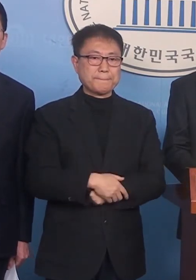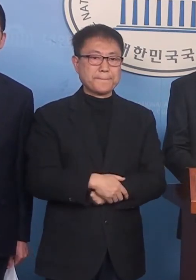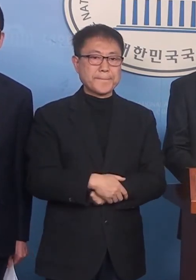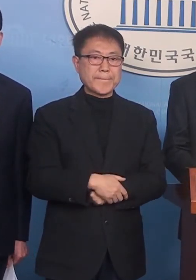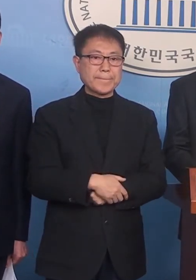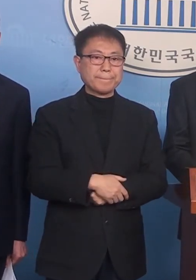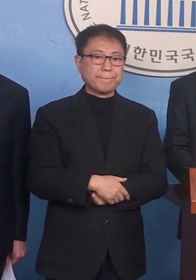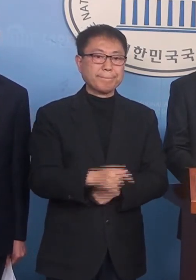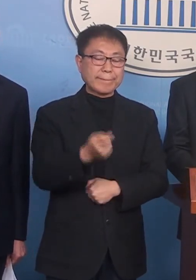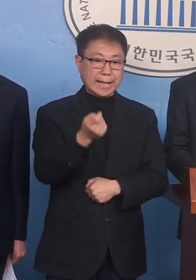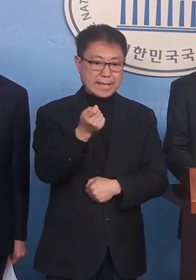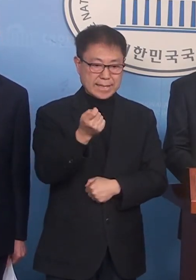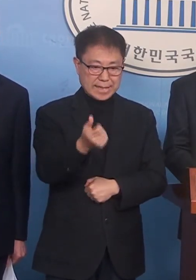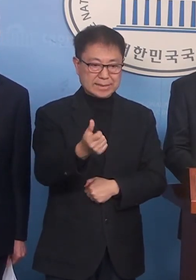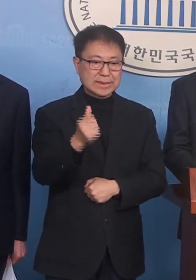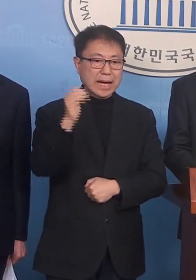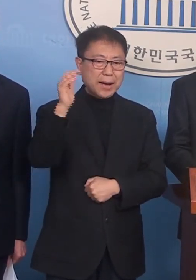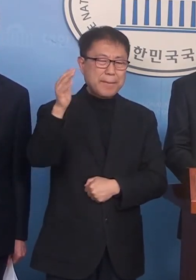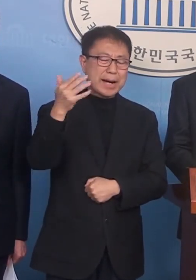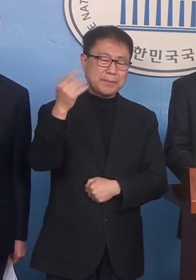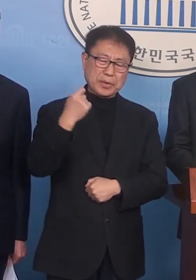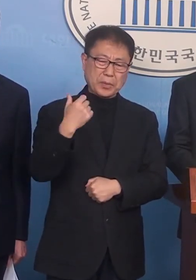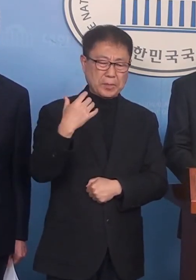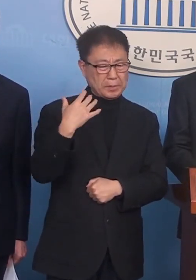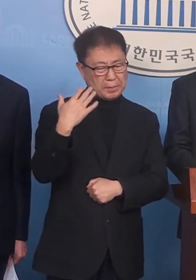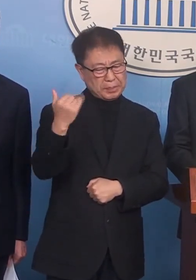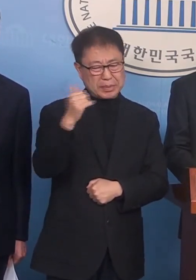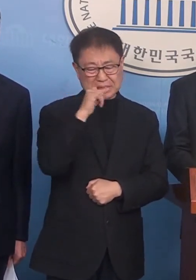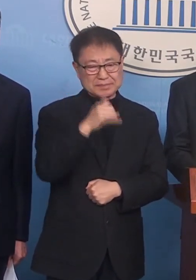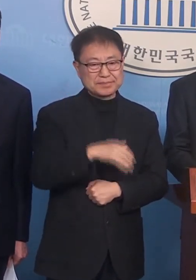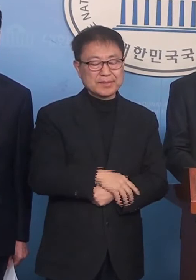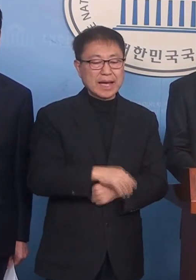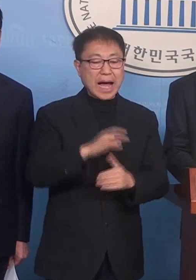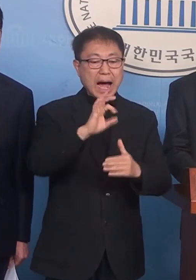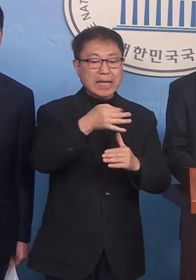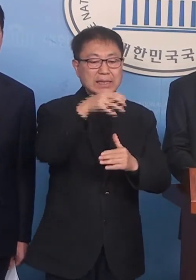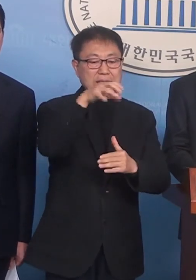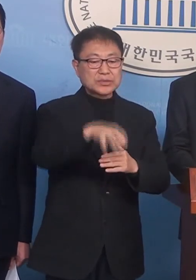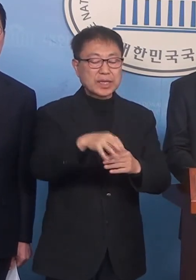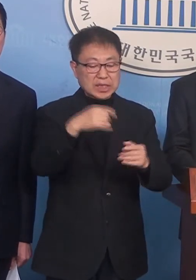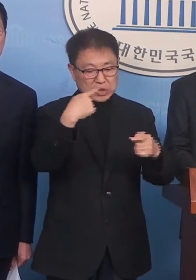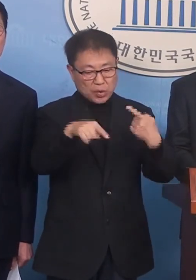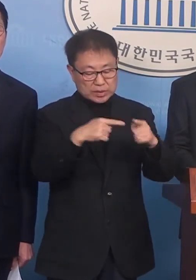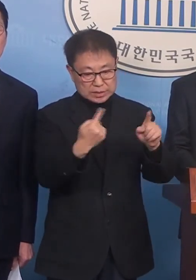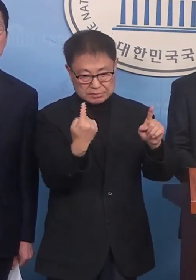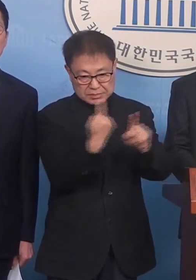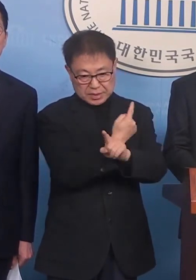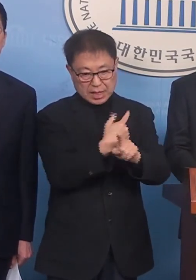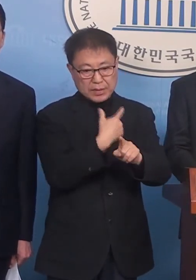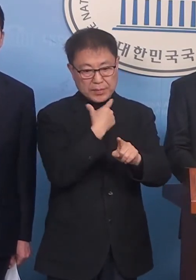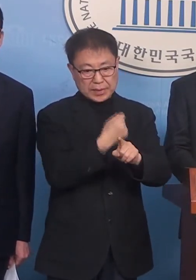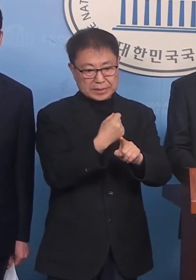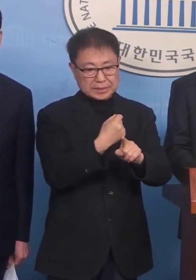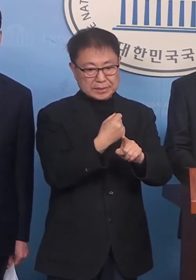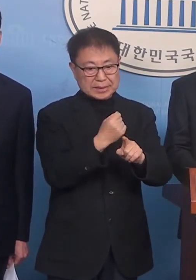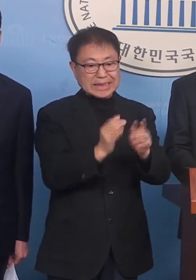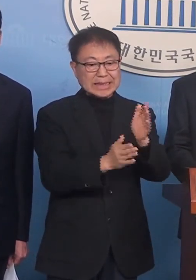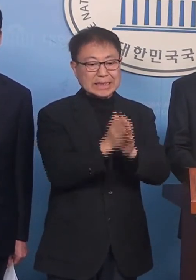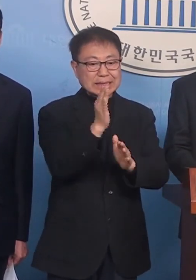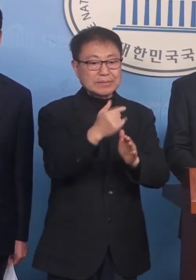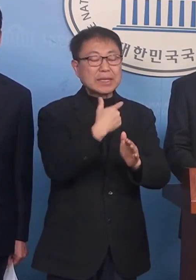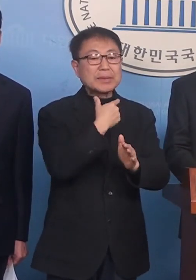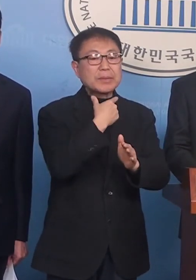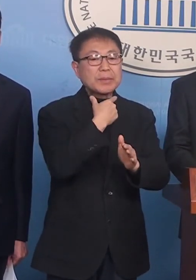이제 작은 바람도 있었습니다. 그것은 안양 지역의 정치 변화를 바라는 다수 안양 시민의